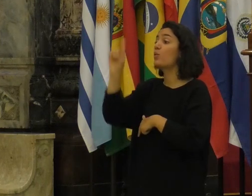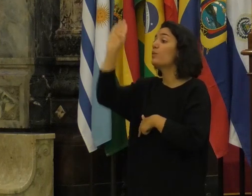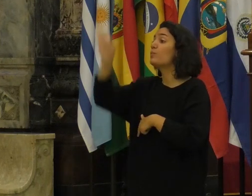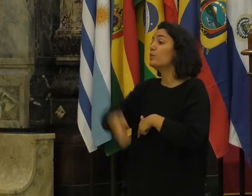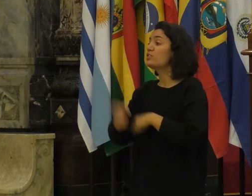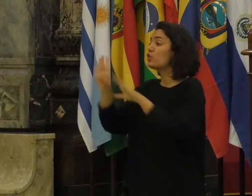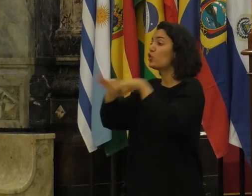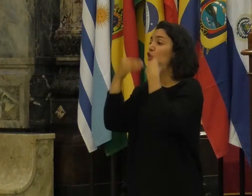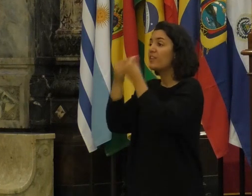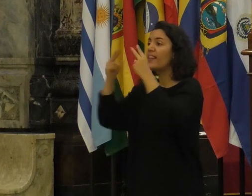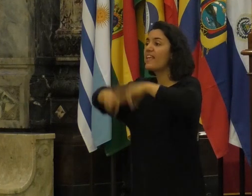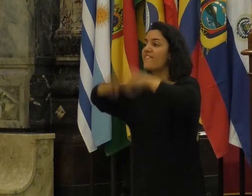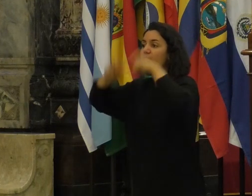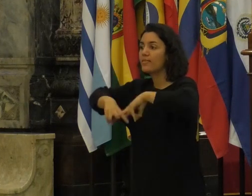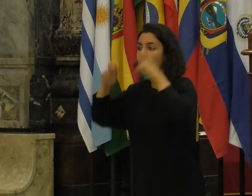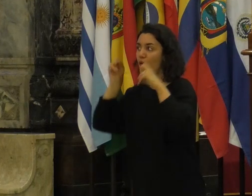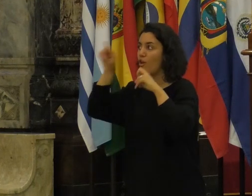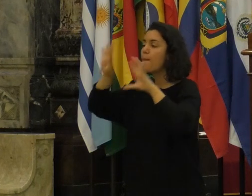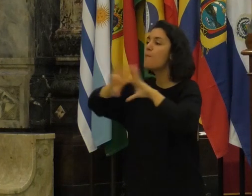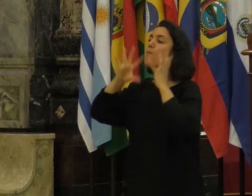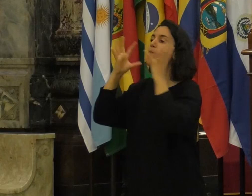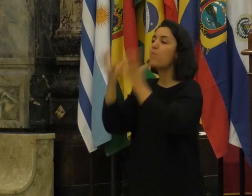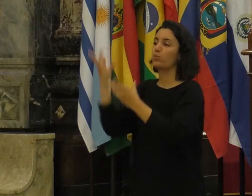del total de investigadores del mundo.